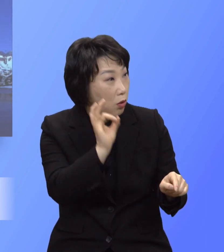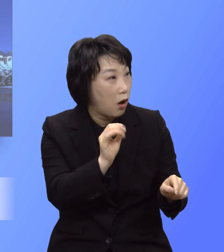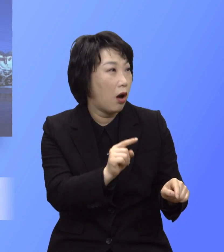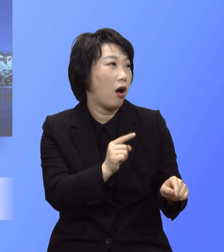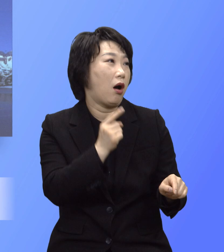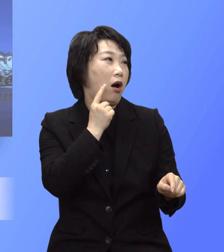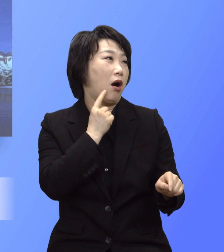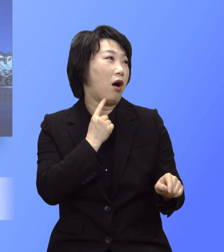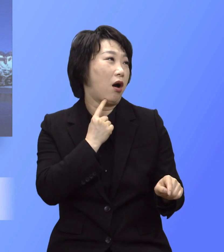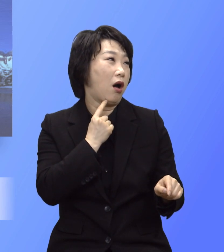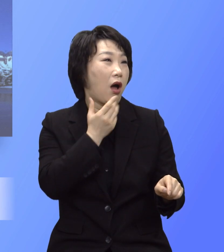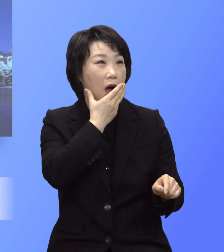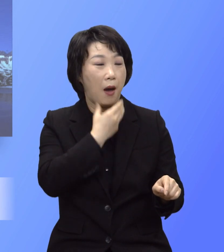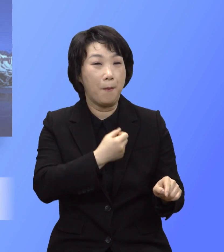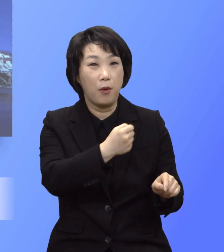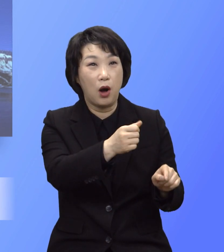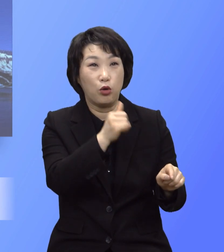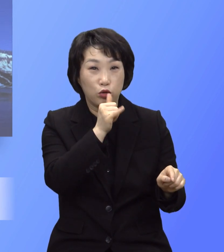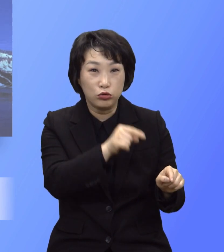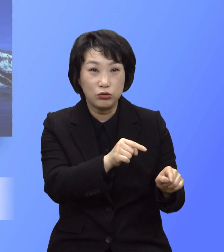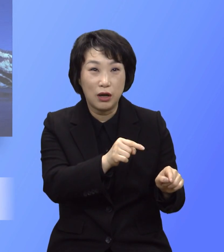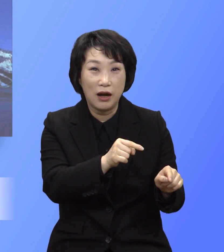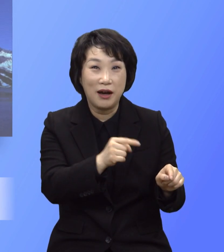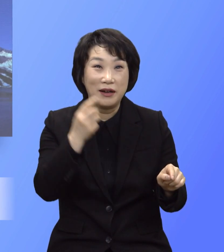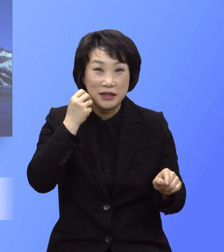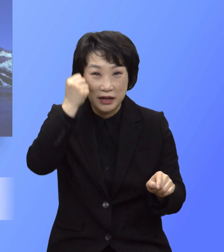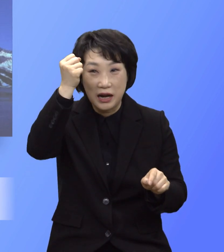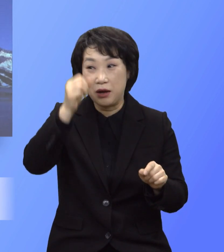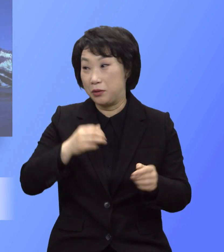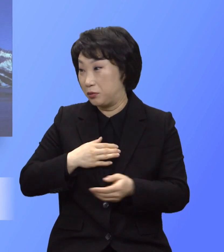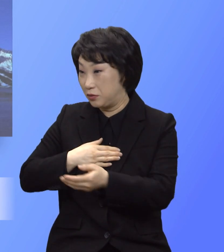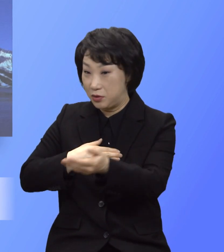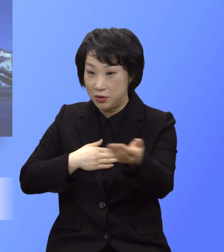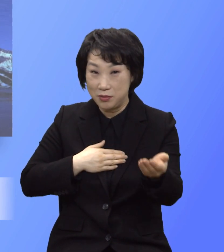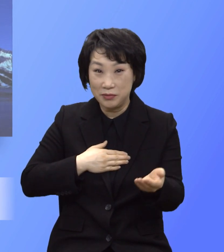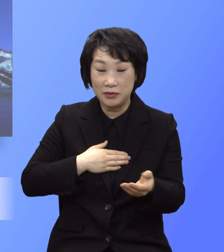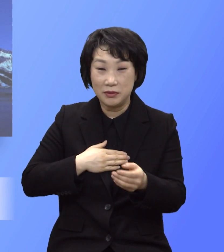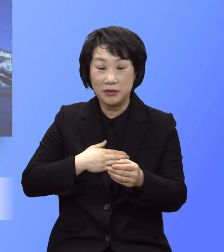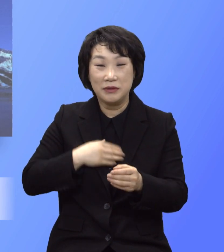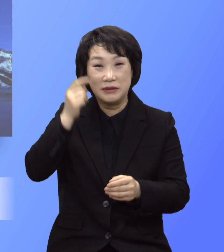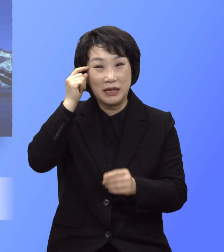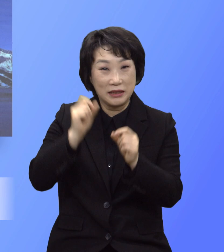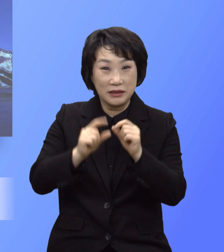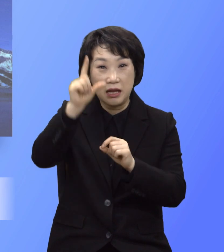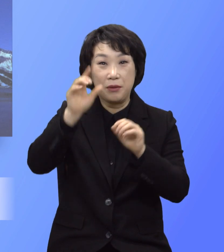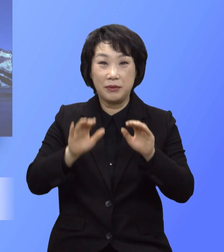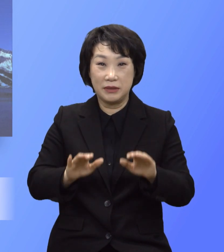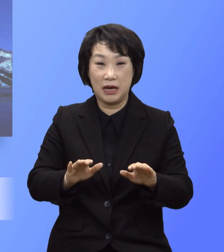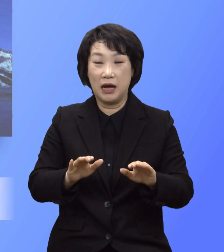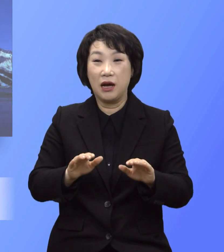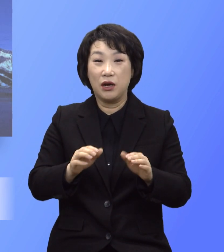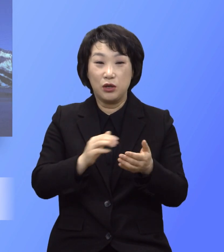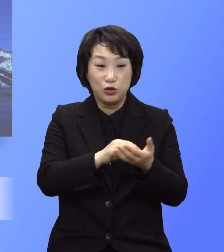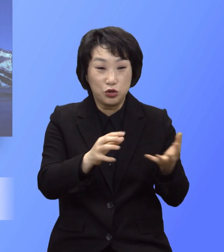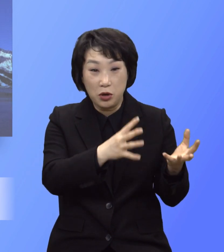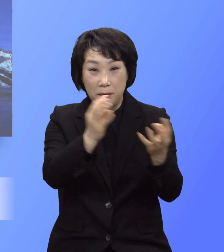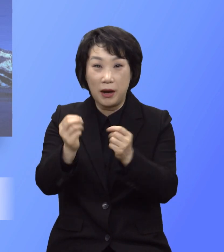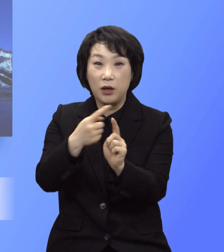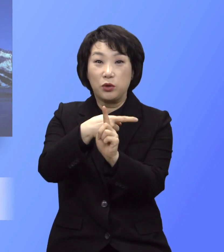사람이다 이렇게 거의 다 보고 그래서 오늘 많은